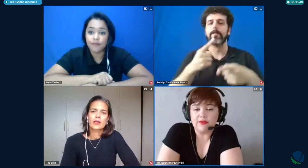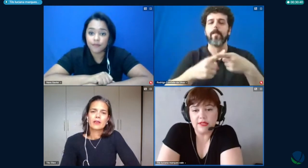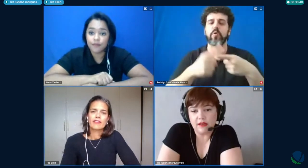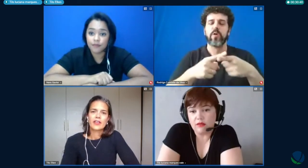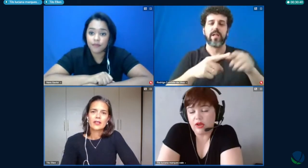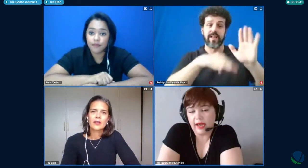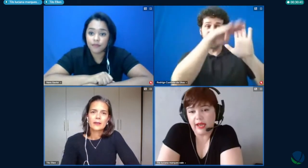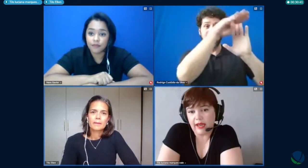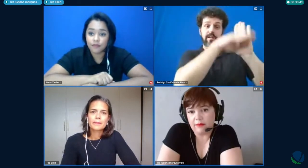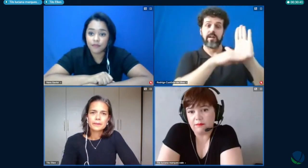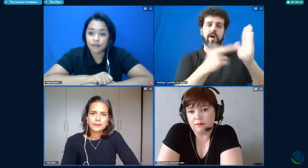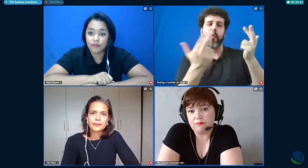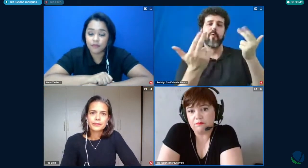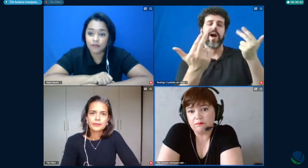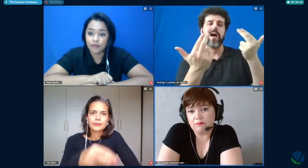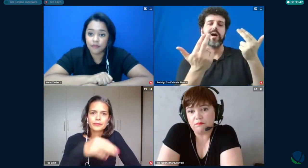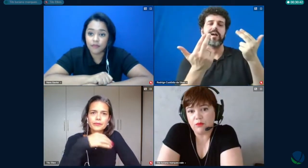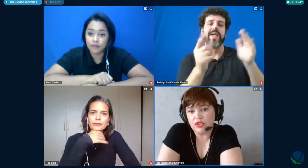que isso? Você